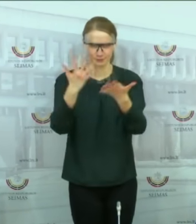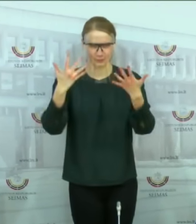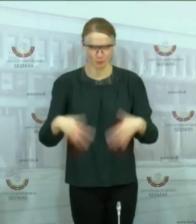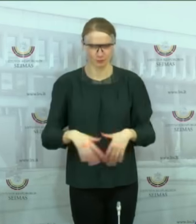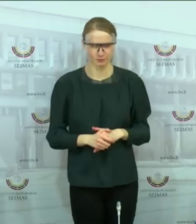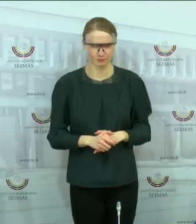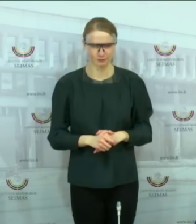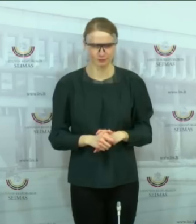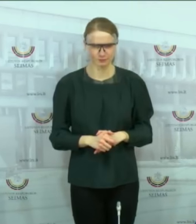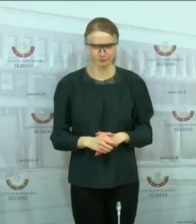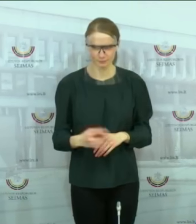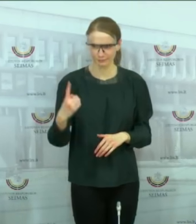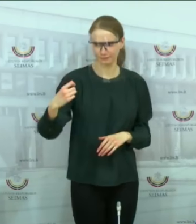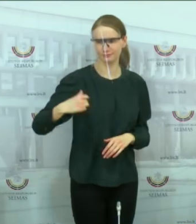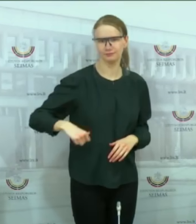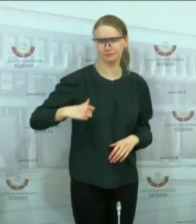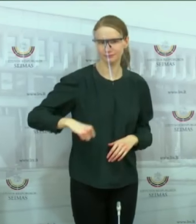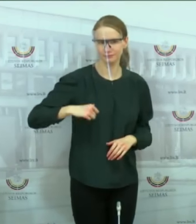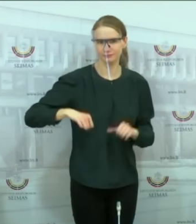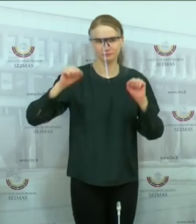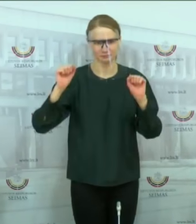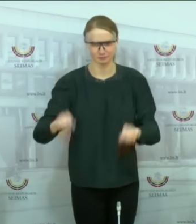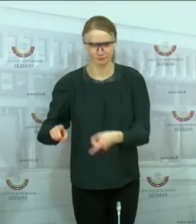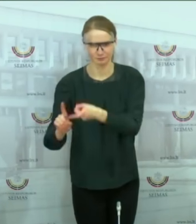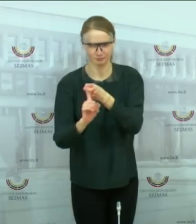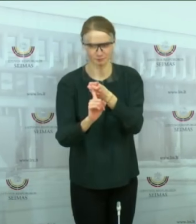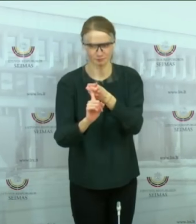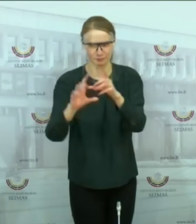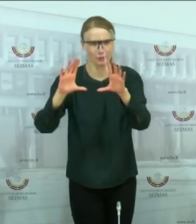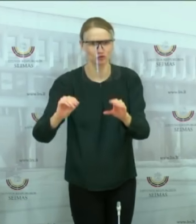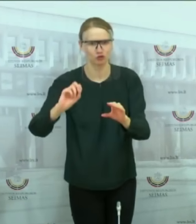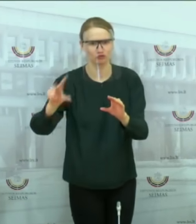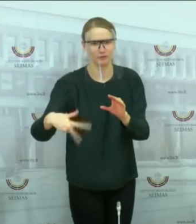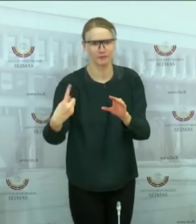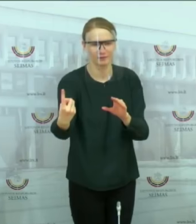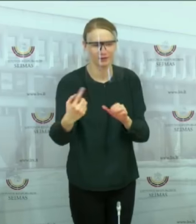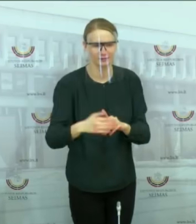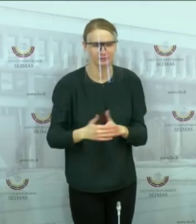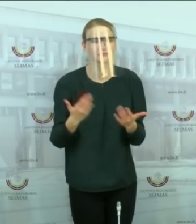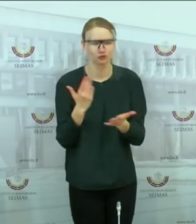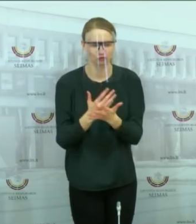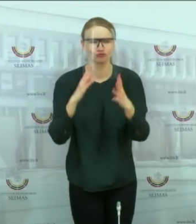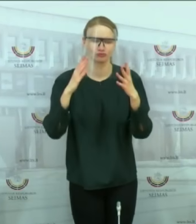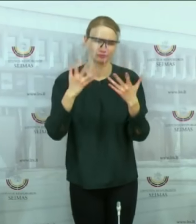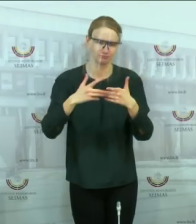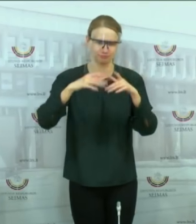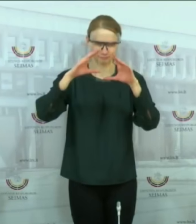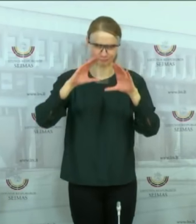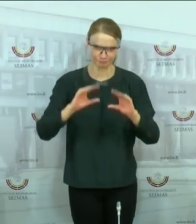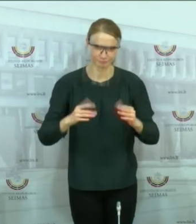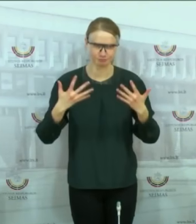kad, na, vienas žmogus turi šansą užkrėsti mažiau negu vieną asmenį. Realiai tai yra mažėjantis skaičius. Ir ką